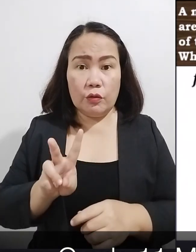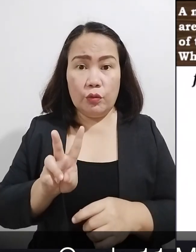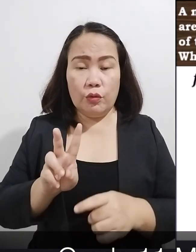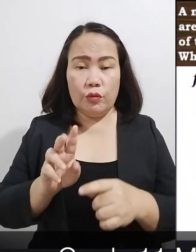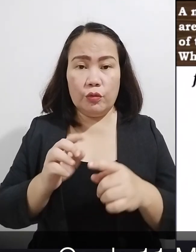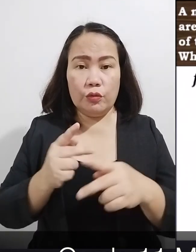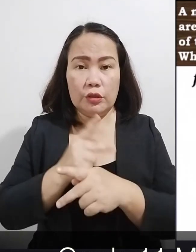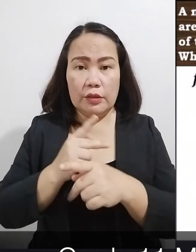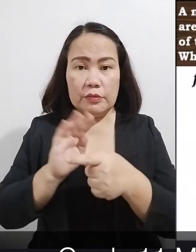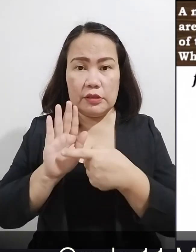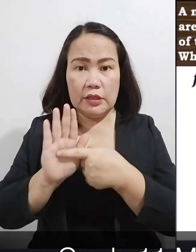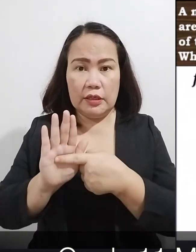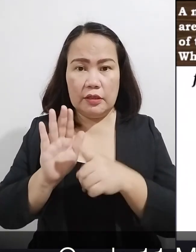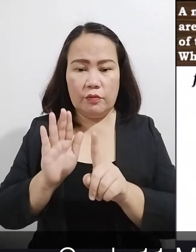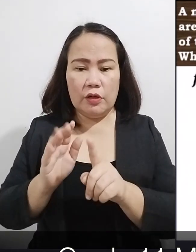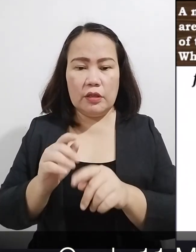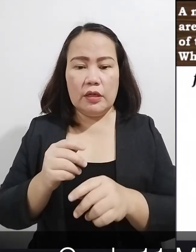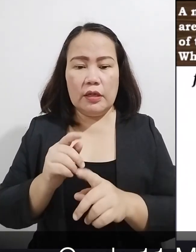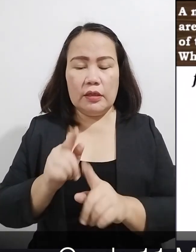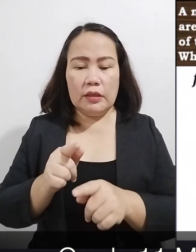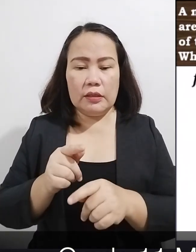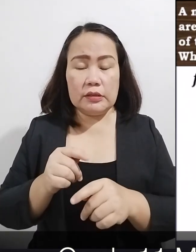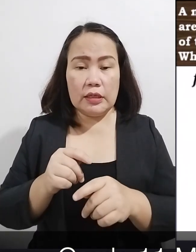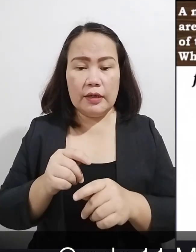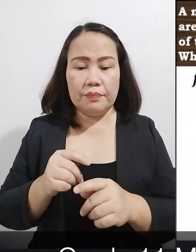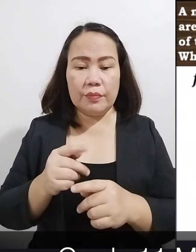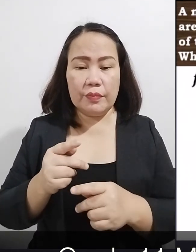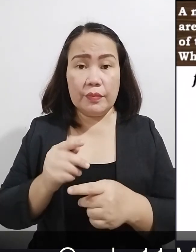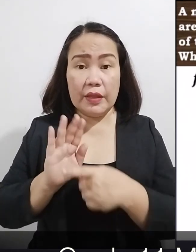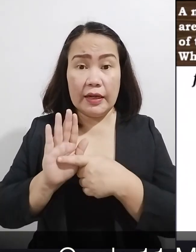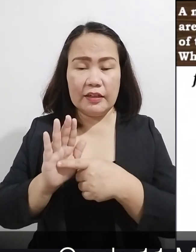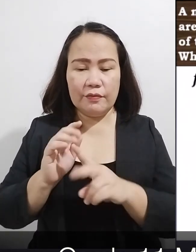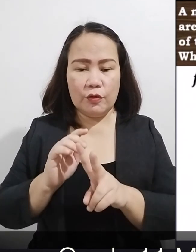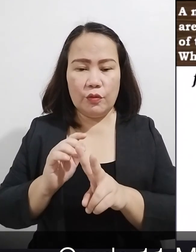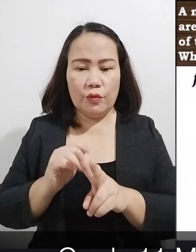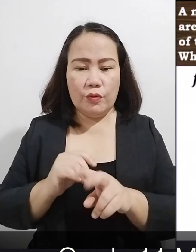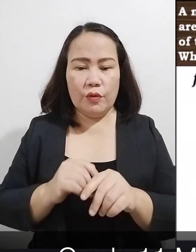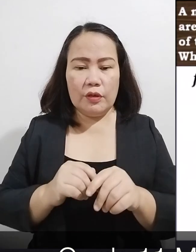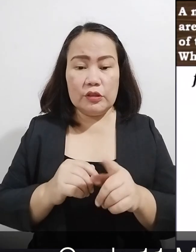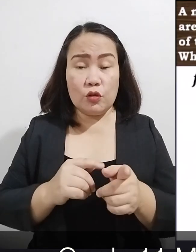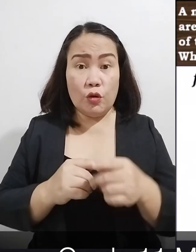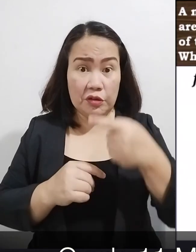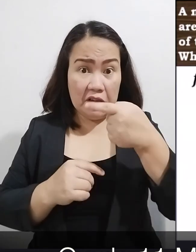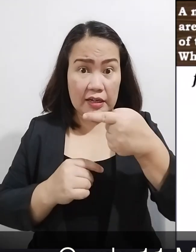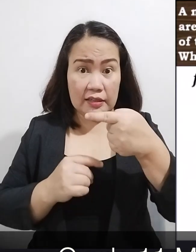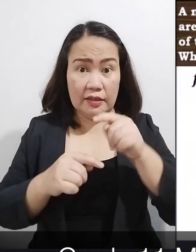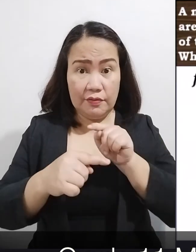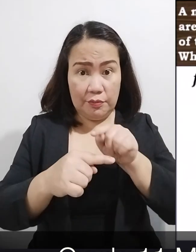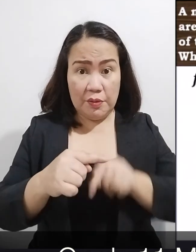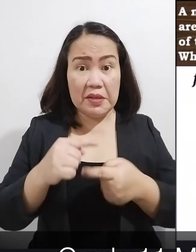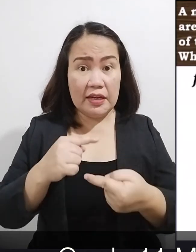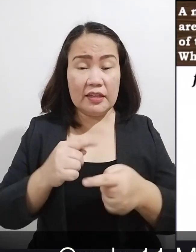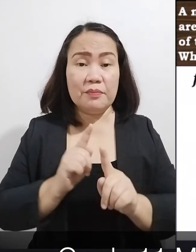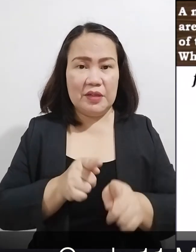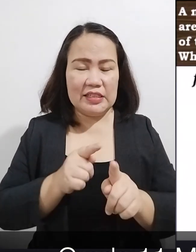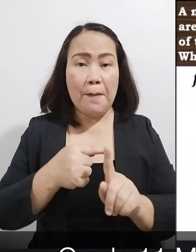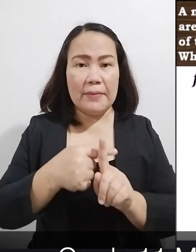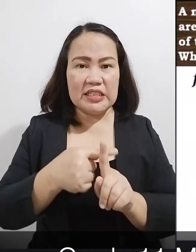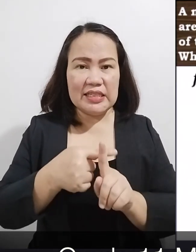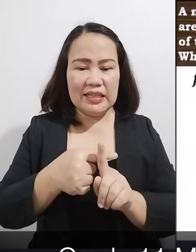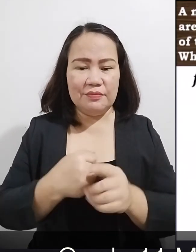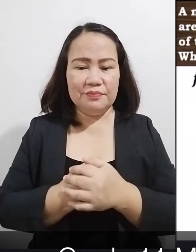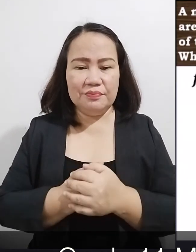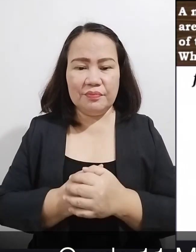nasa denominator, that is negative 2. Okay, negative 200 divided by negative 2, that is equal